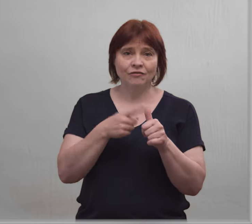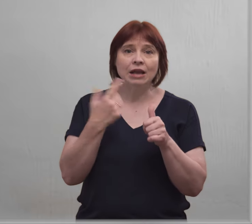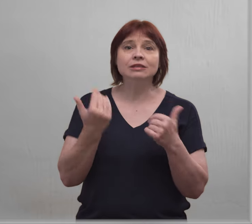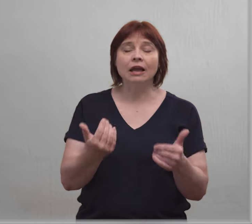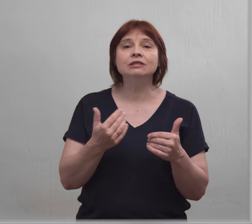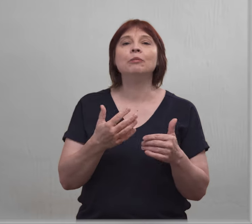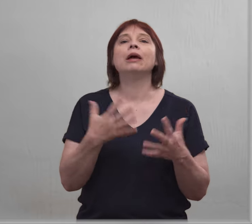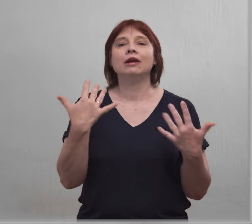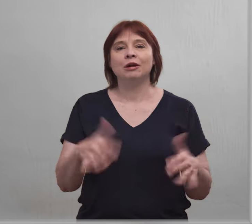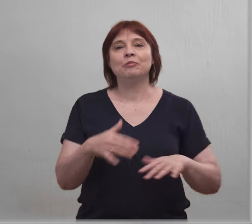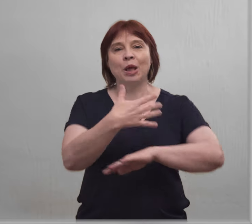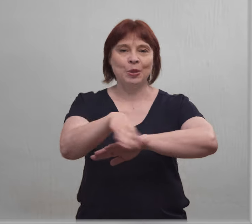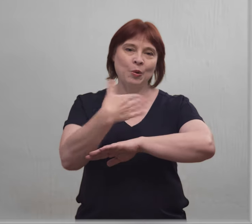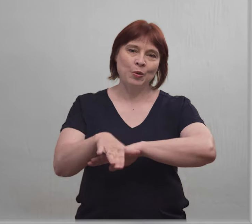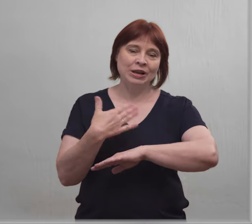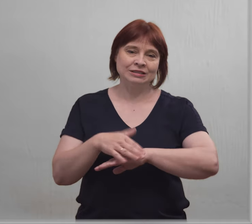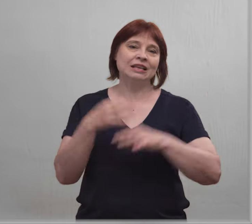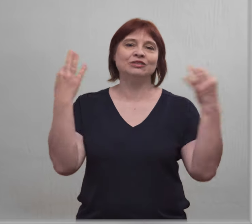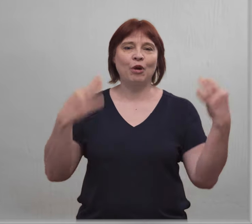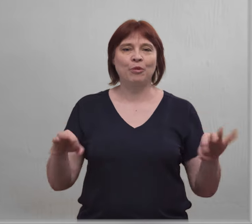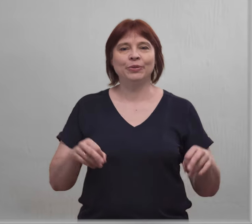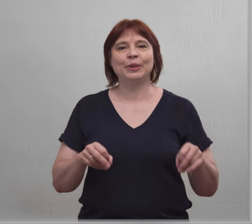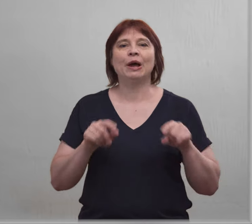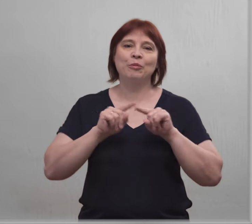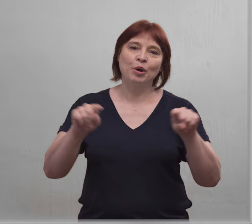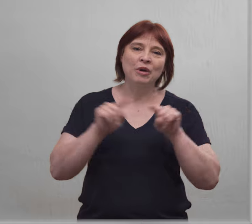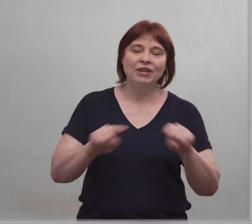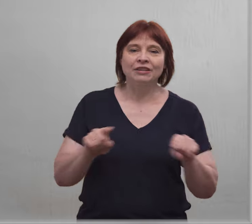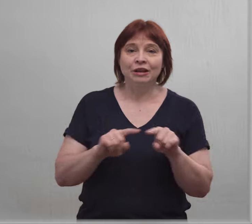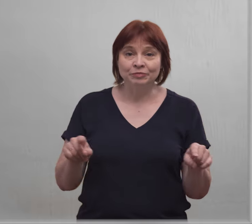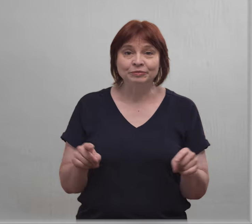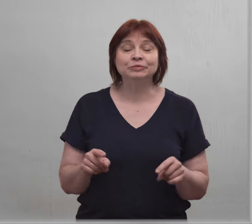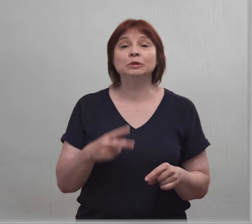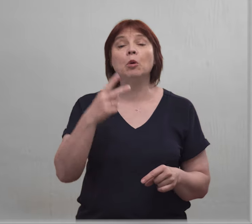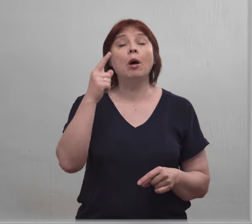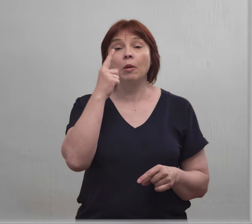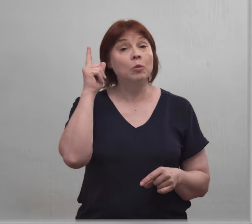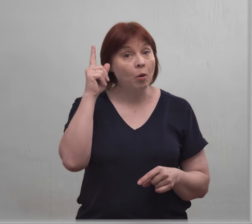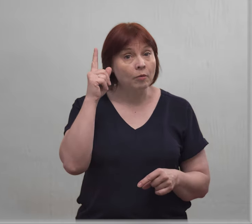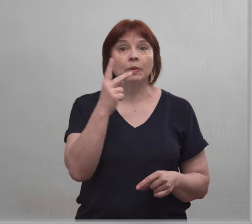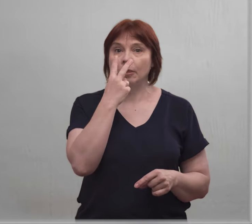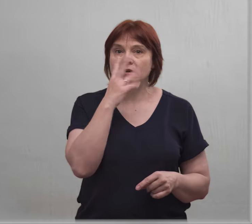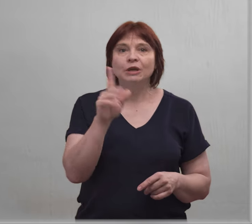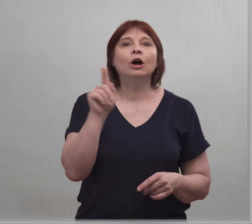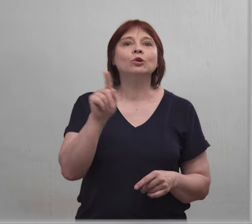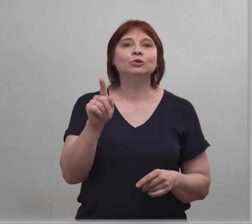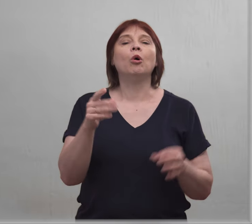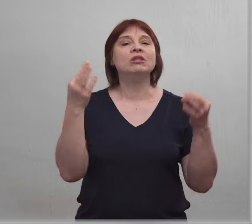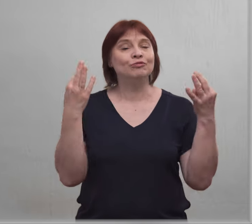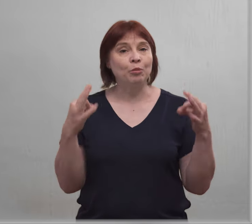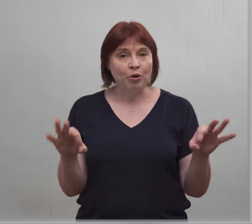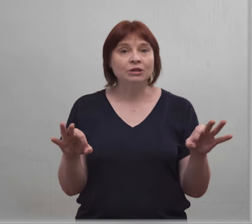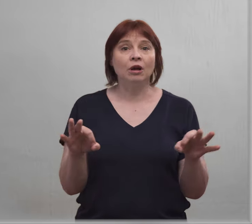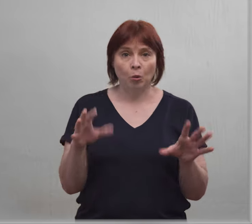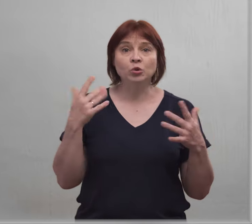на зеленые деревья. Аллилуйя! Несмотря на то, что наш город перешел в зеленую зону, нам сказали